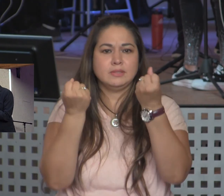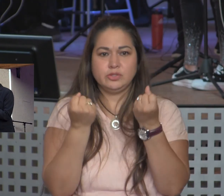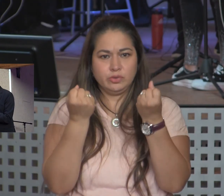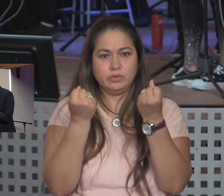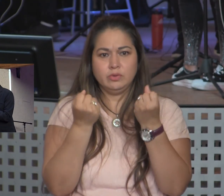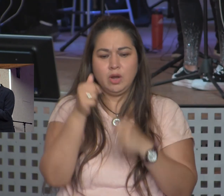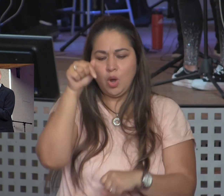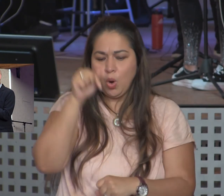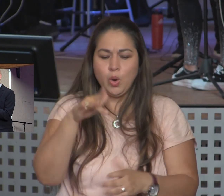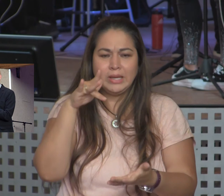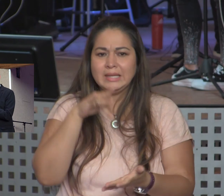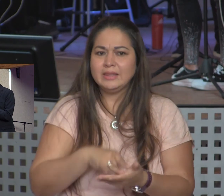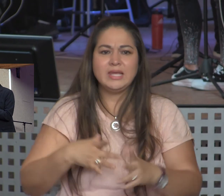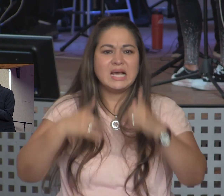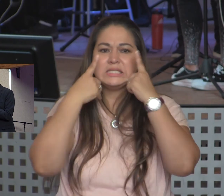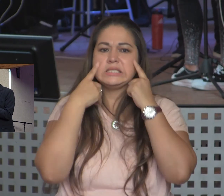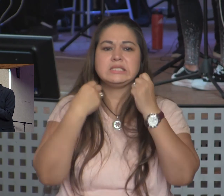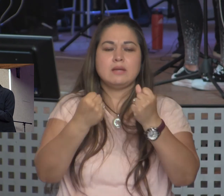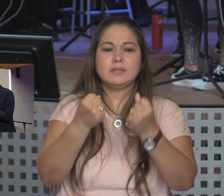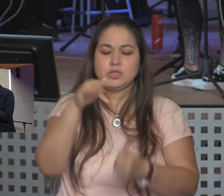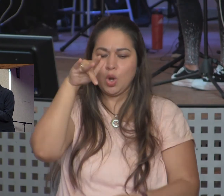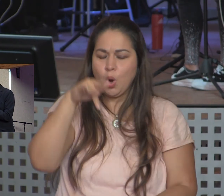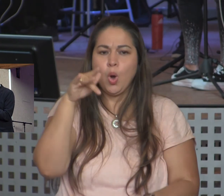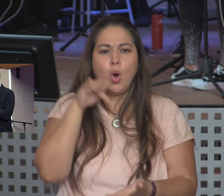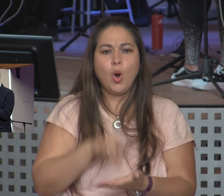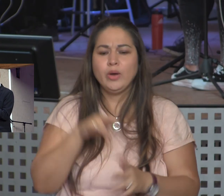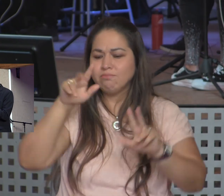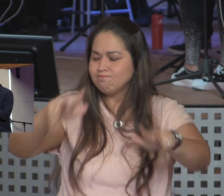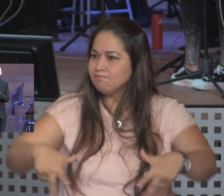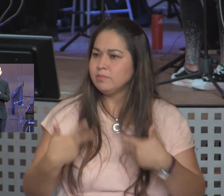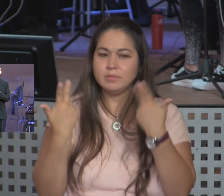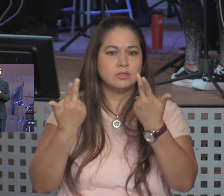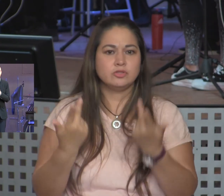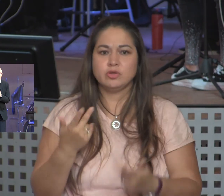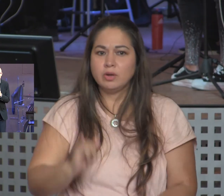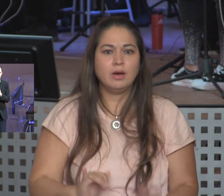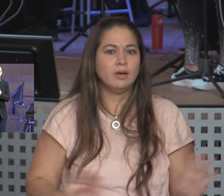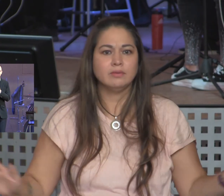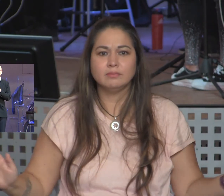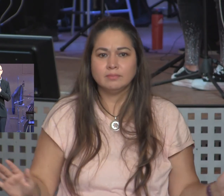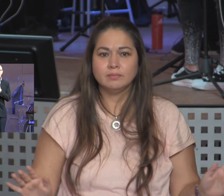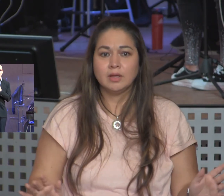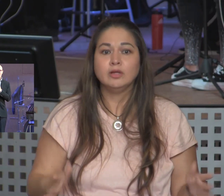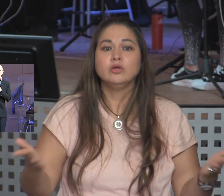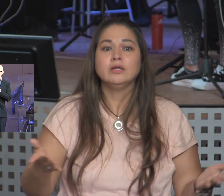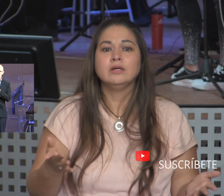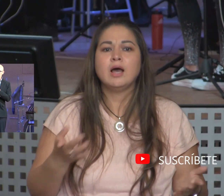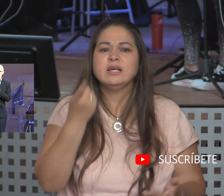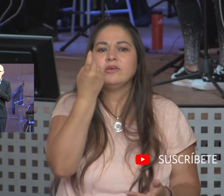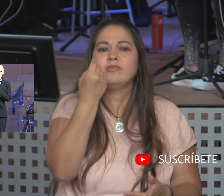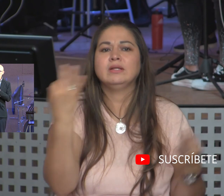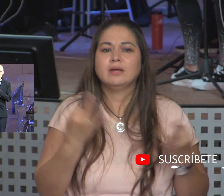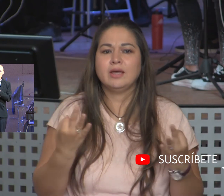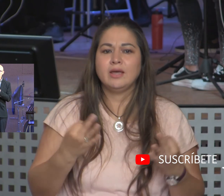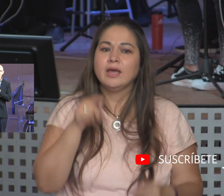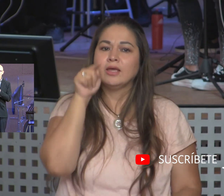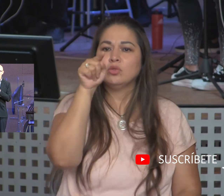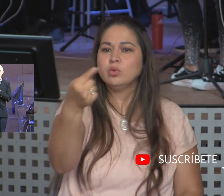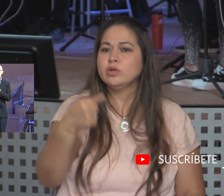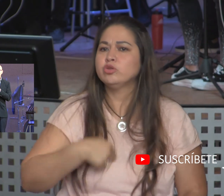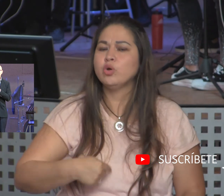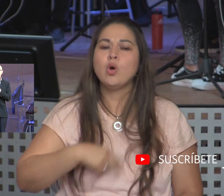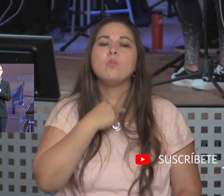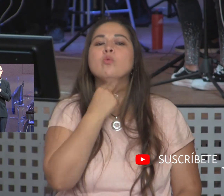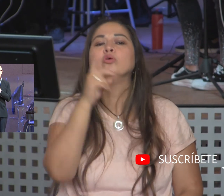sanidad. Hoy es el día de liberación. ¿Qué hace falta? Que tú y yo oigamos la voz de nuestro Dios. Y por lo